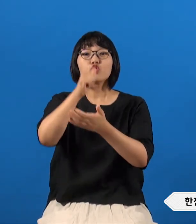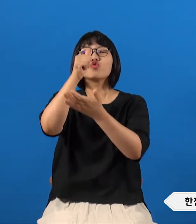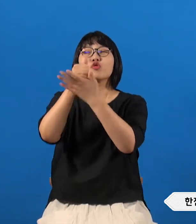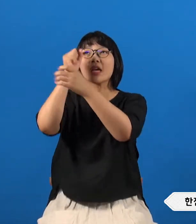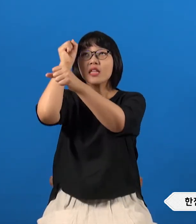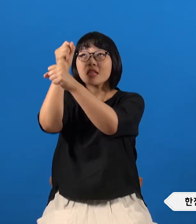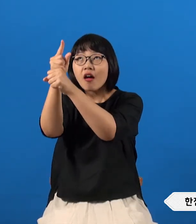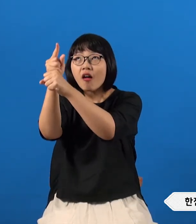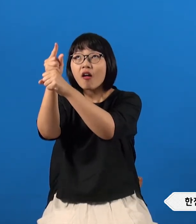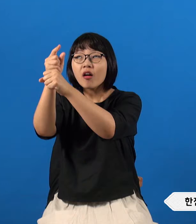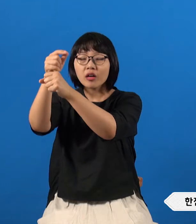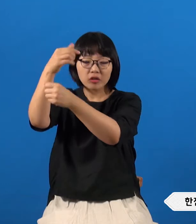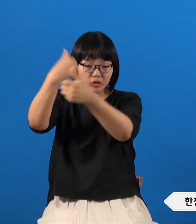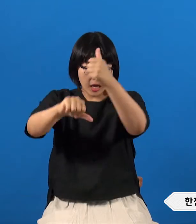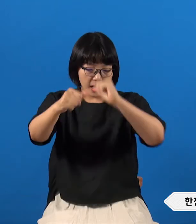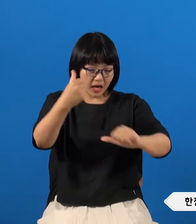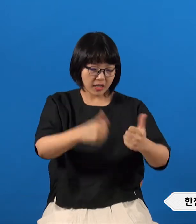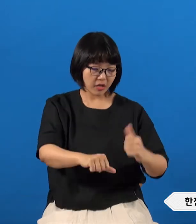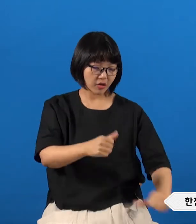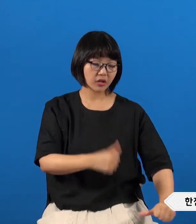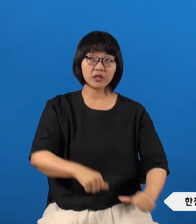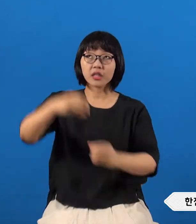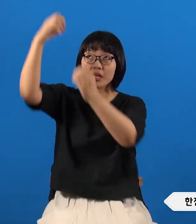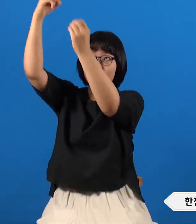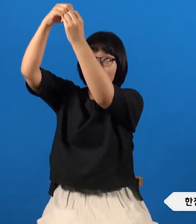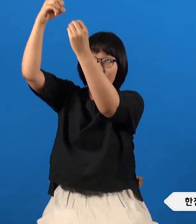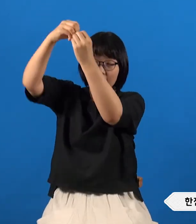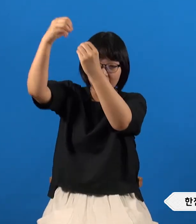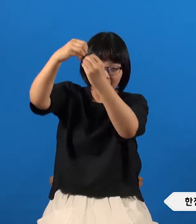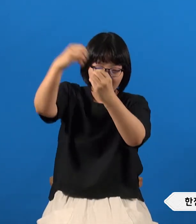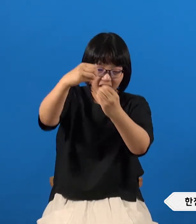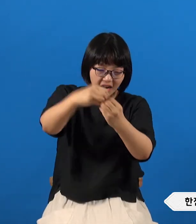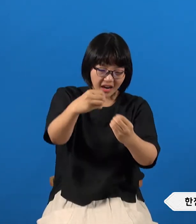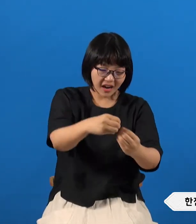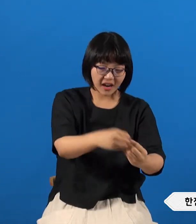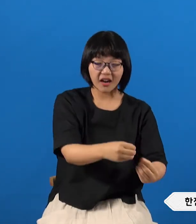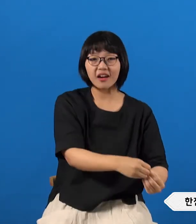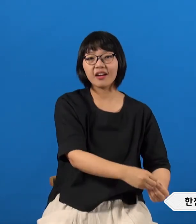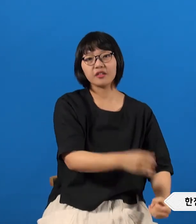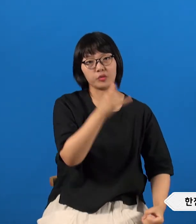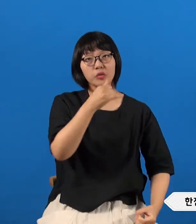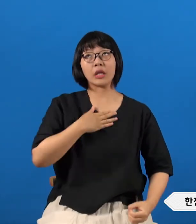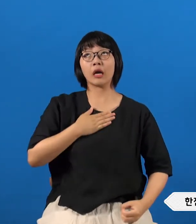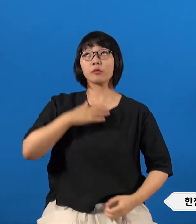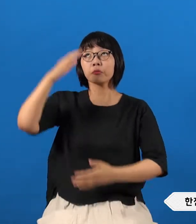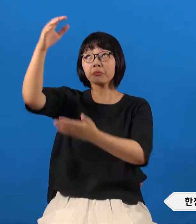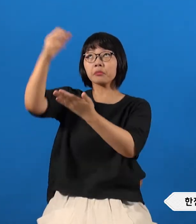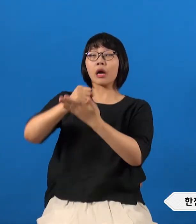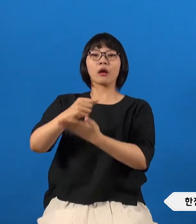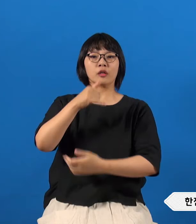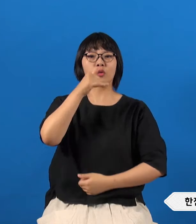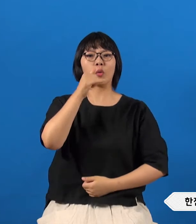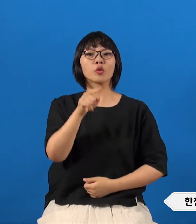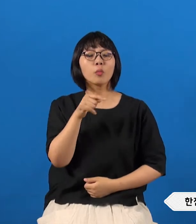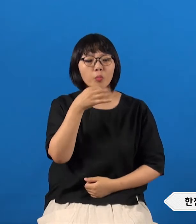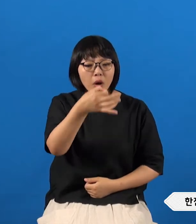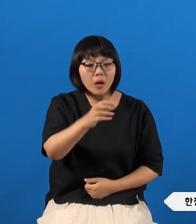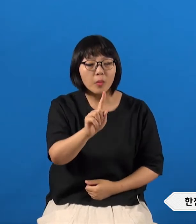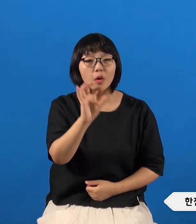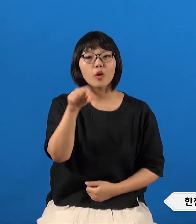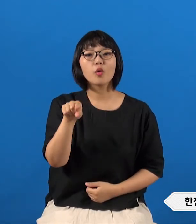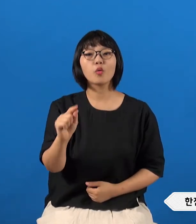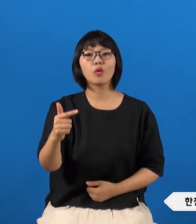아담의 죄성이 후손된 우리들에게 그대로 전수가 되었습니다. 그것이